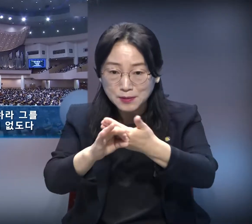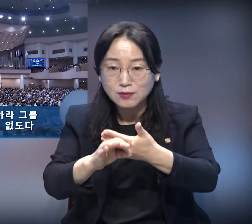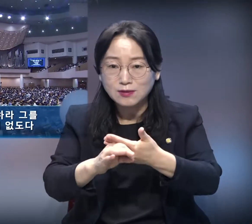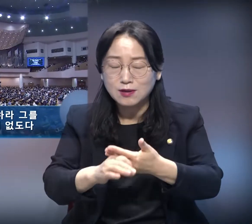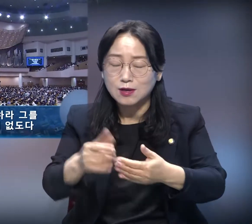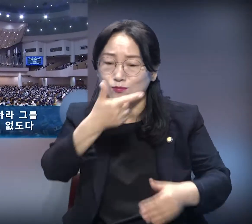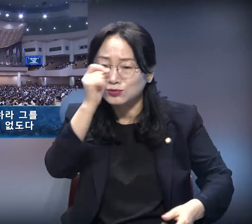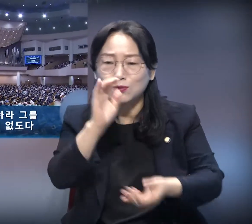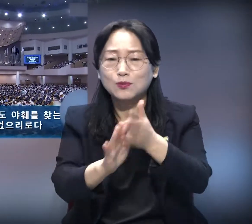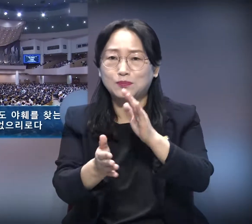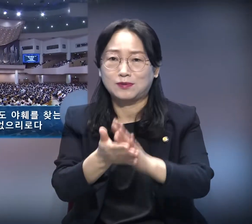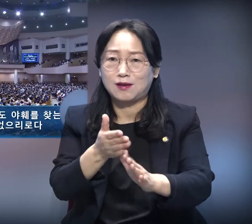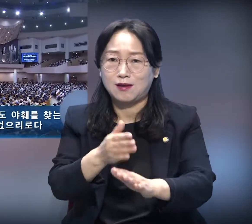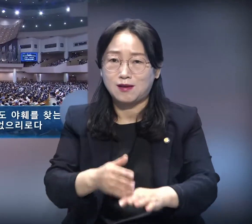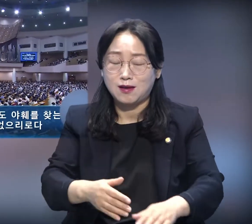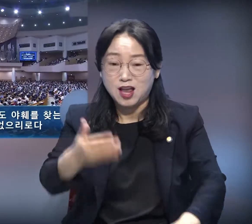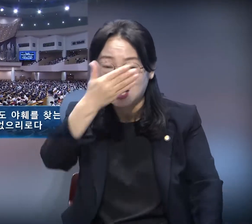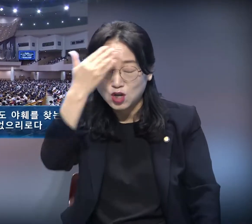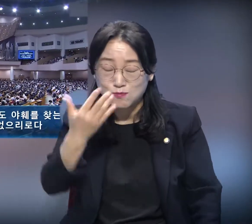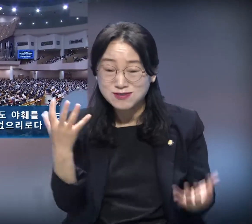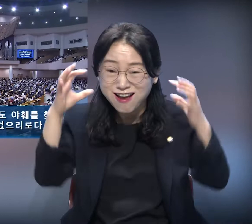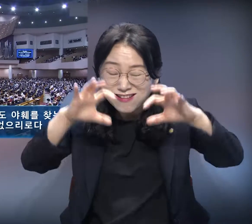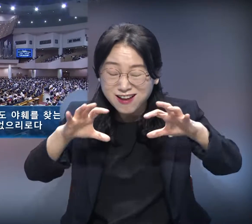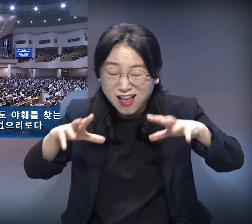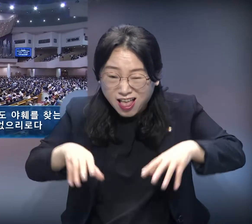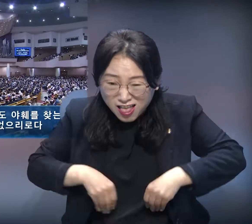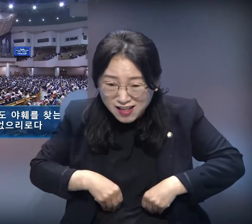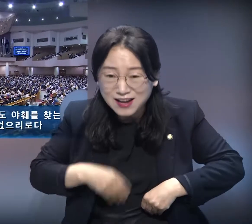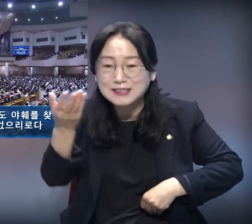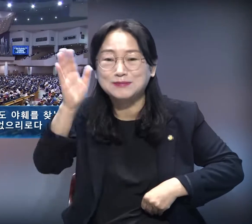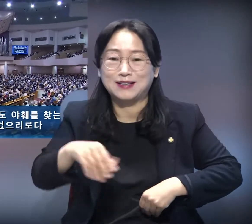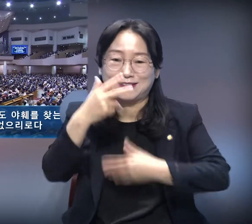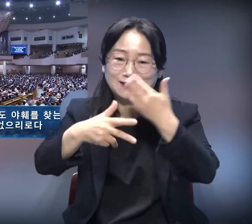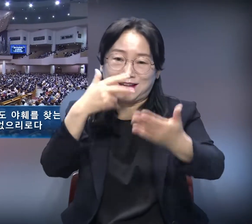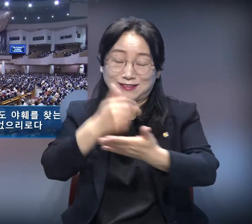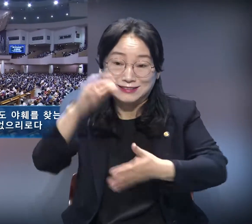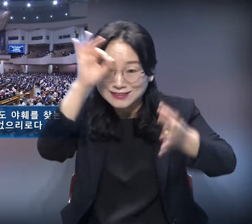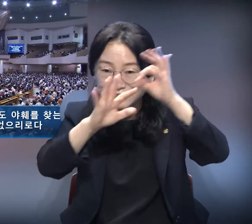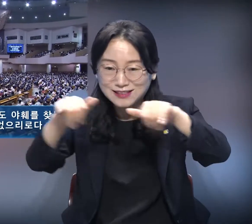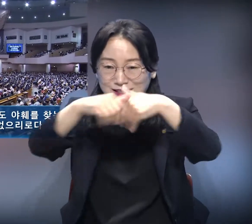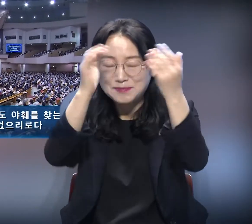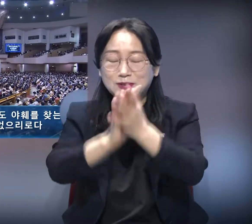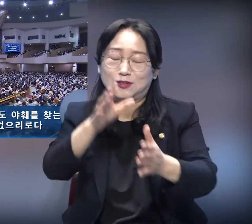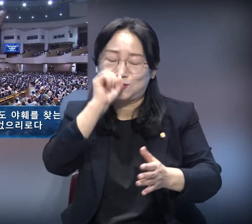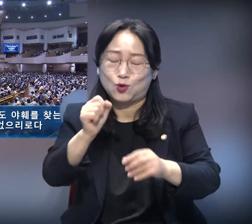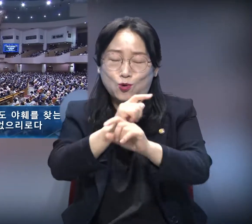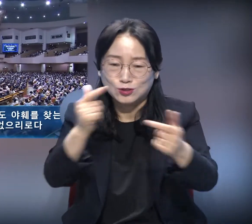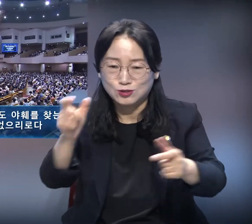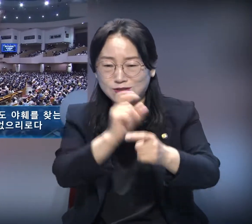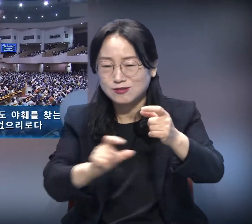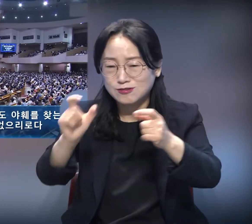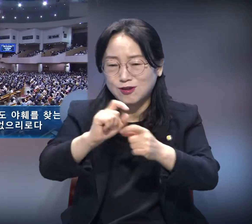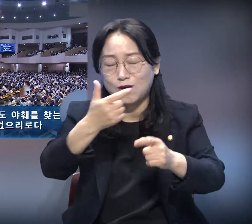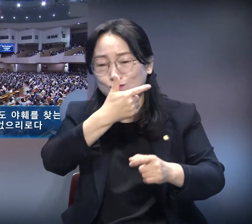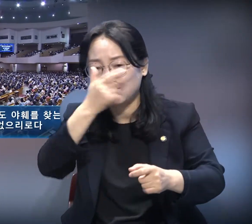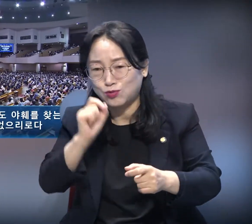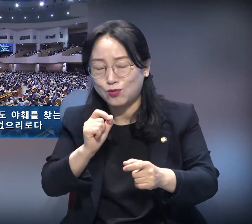자에게는 부족함이 없도다. 젊은 사자는 궁핍하여 줄일지라도 야훼를 찾는 자는 모든 좋은 것에